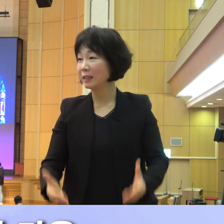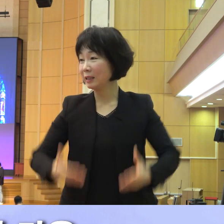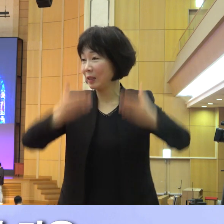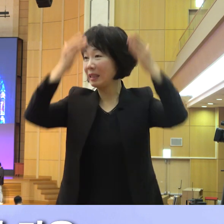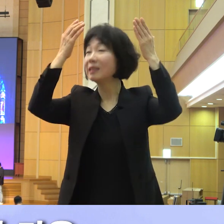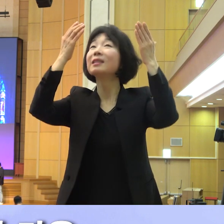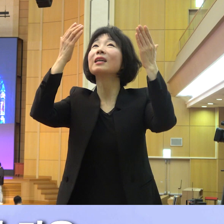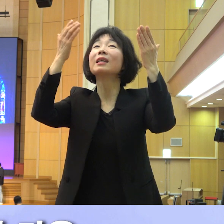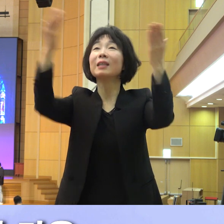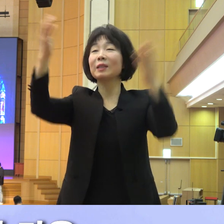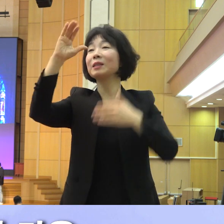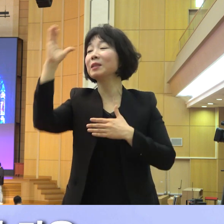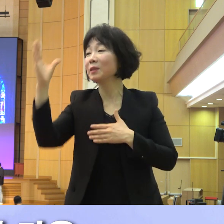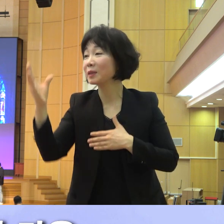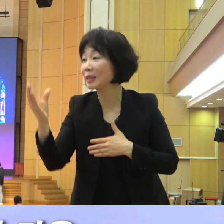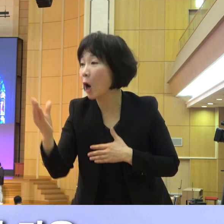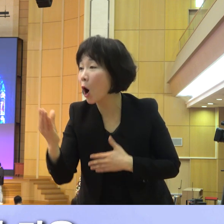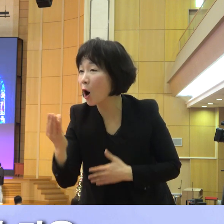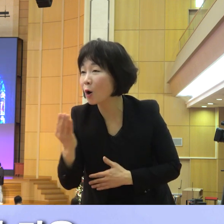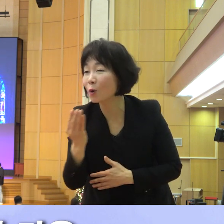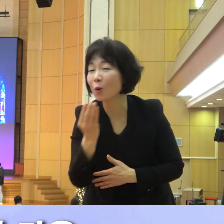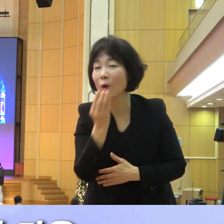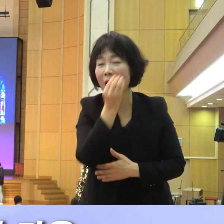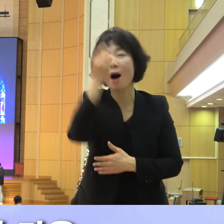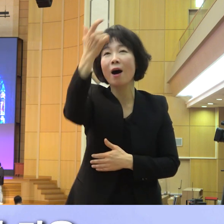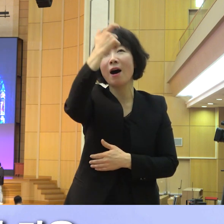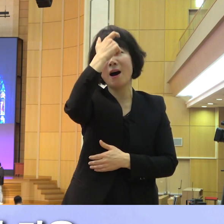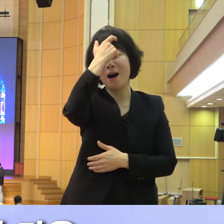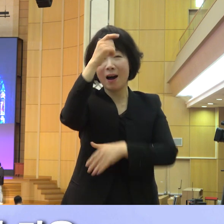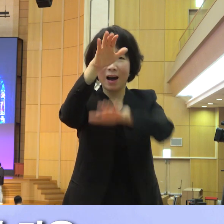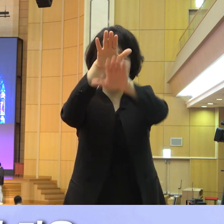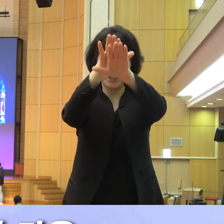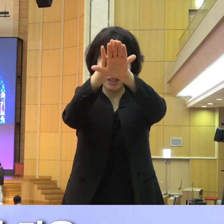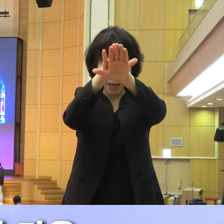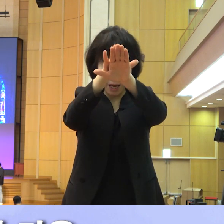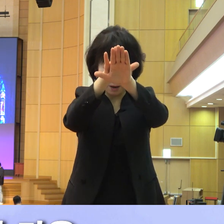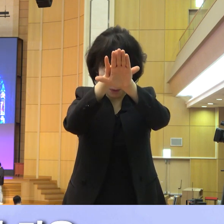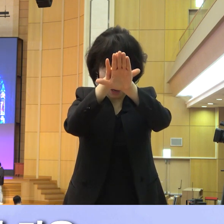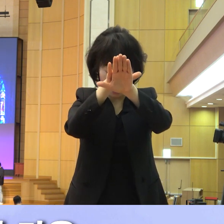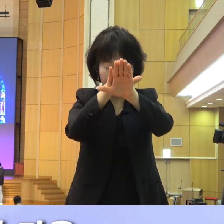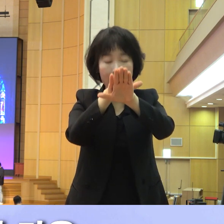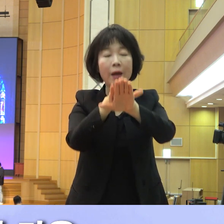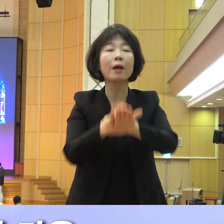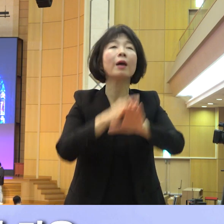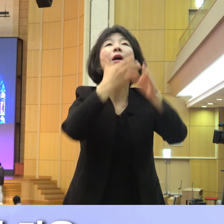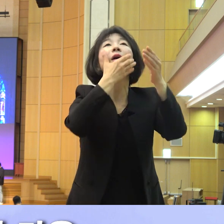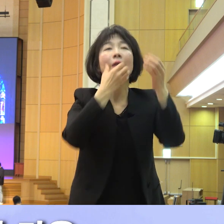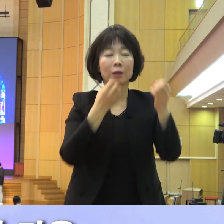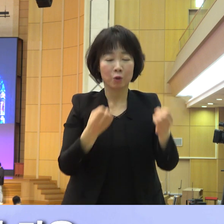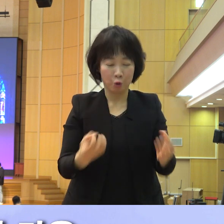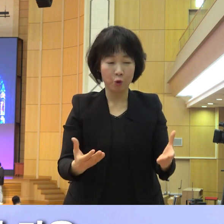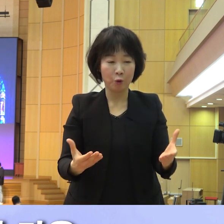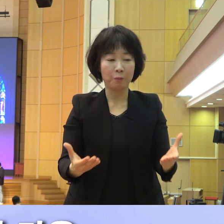오늘 드리는 거룩한 예배